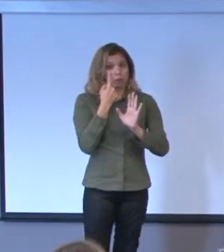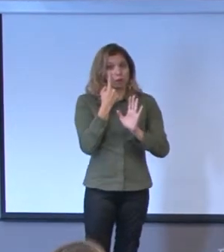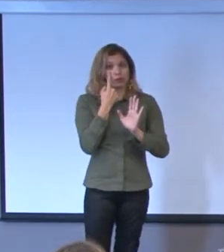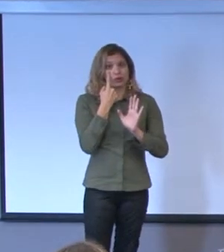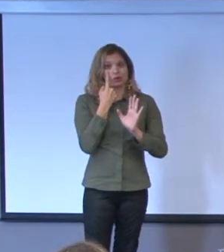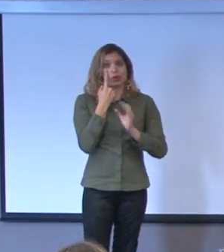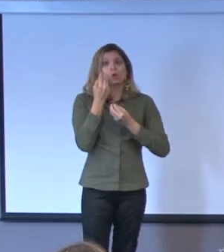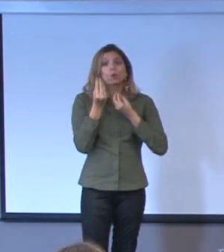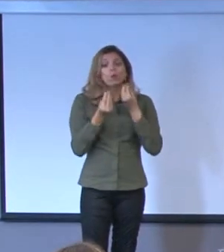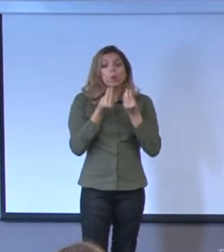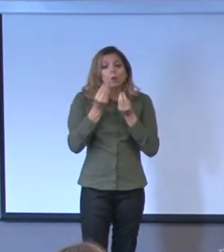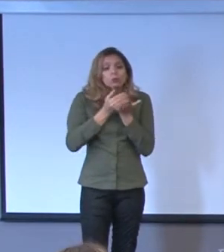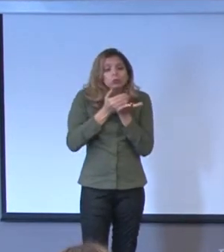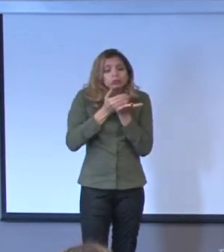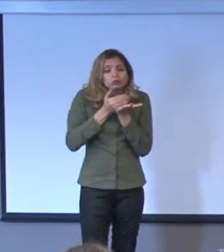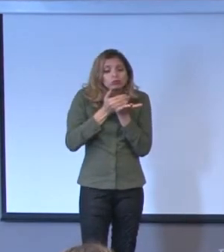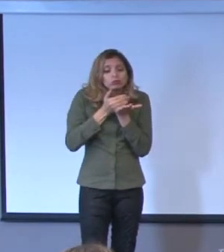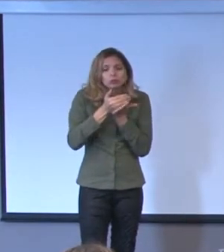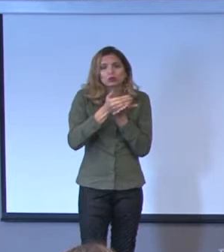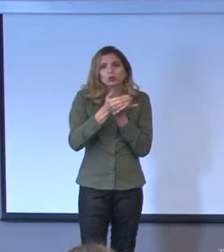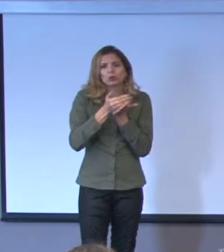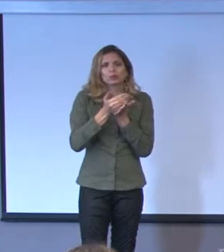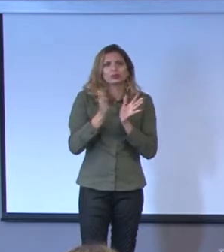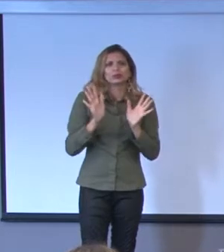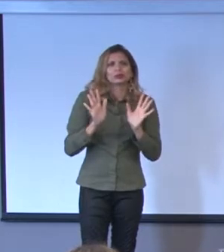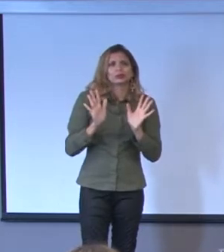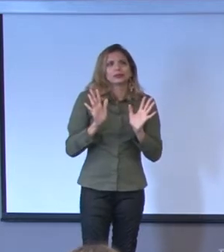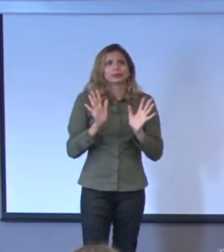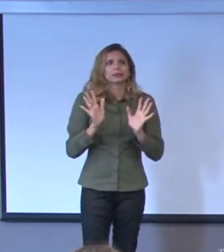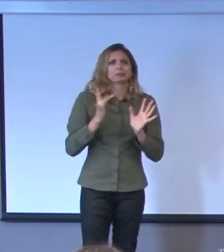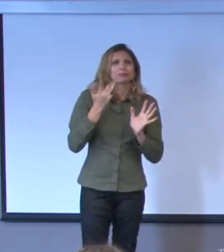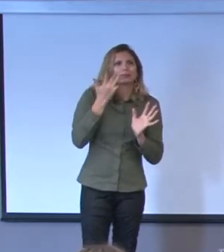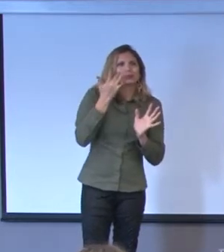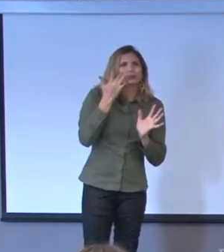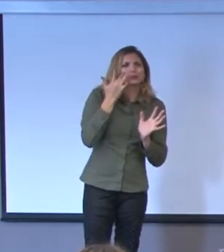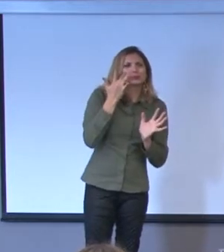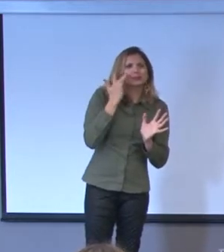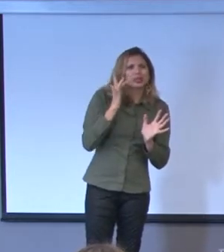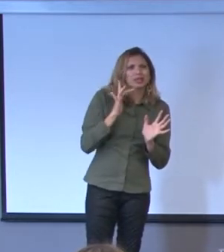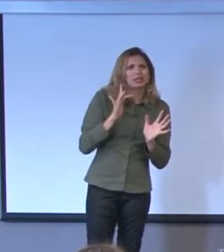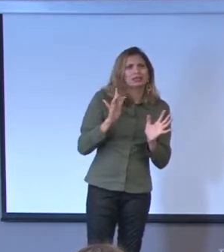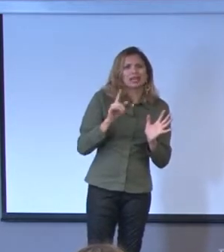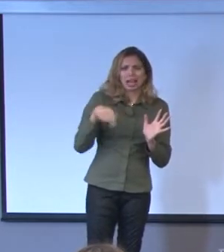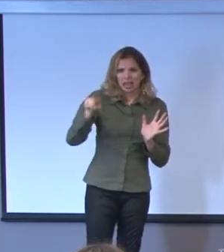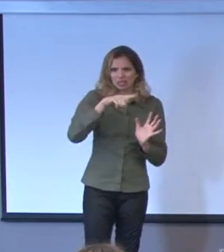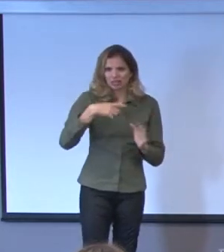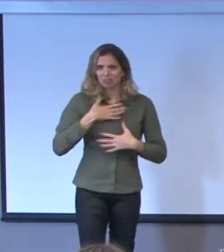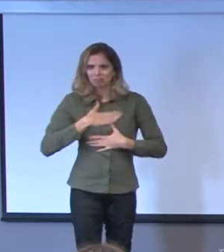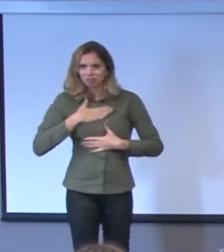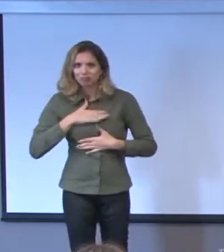gente criou, eu não sei se nós estamos contentes com ele.